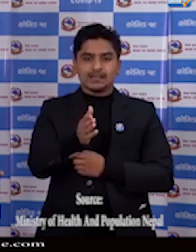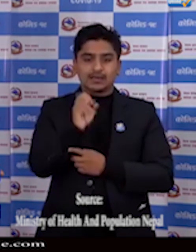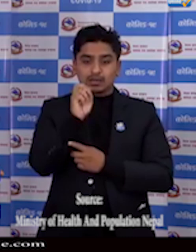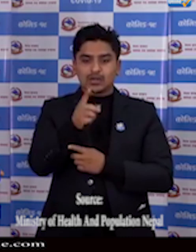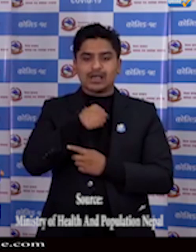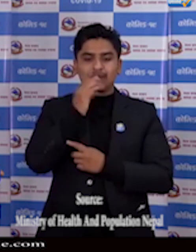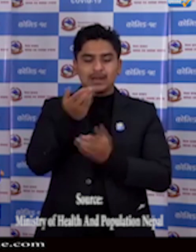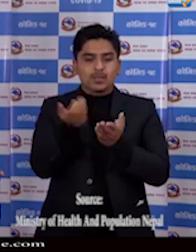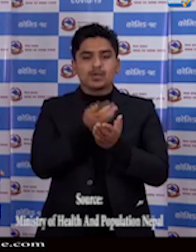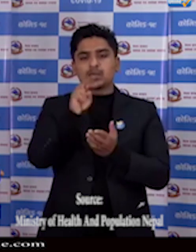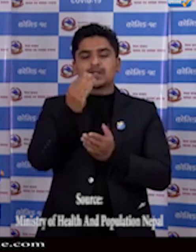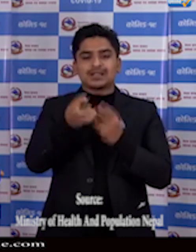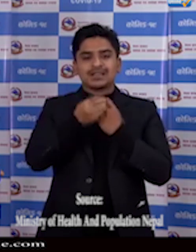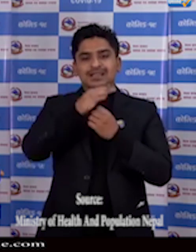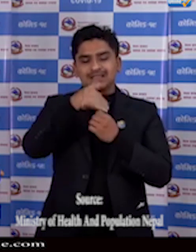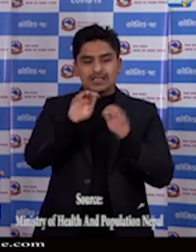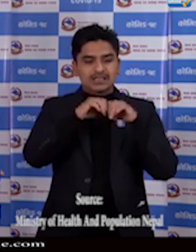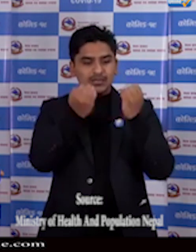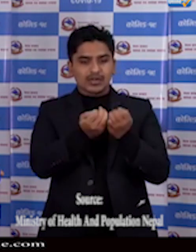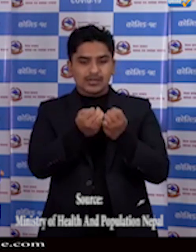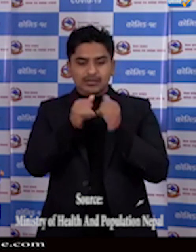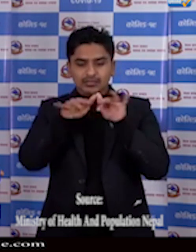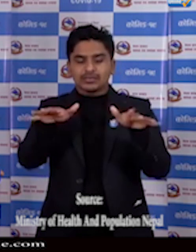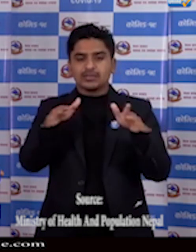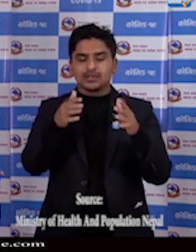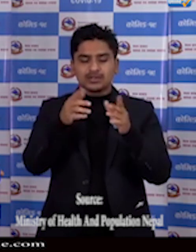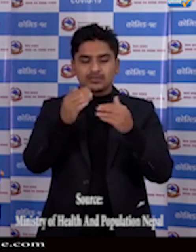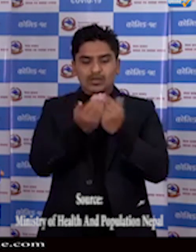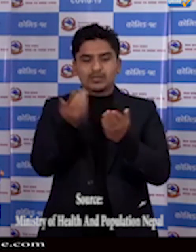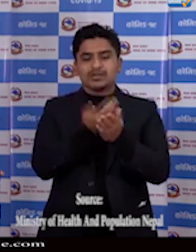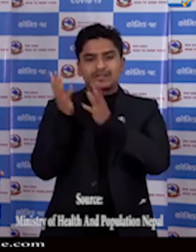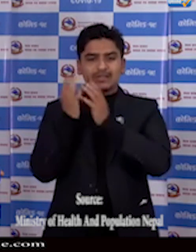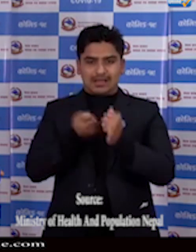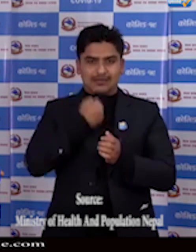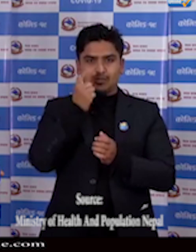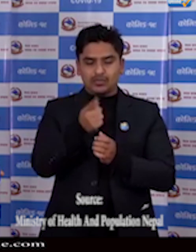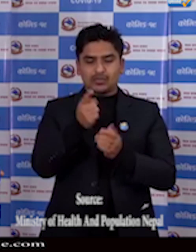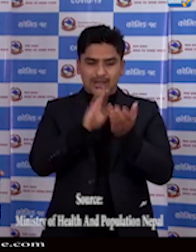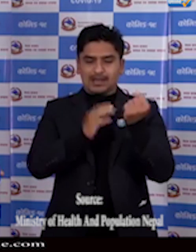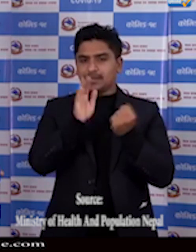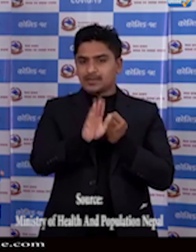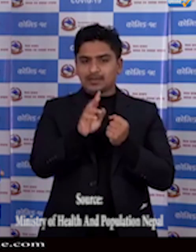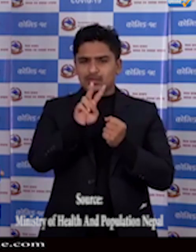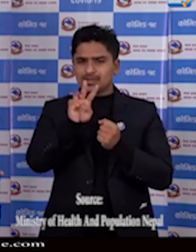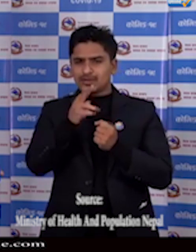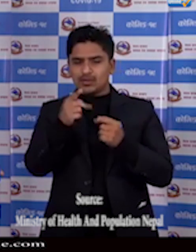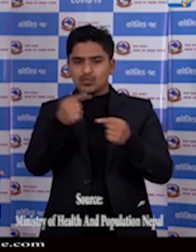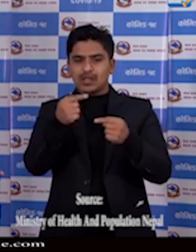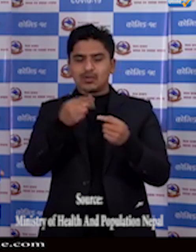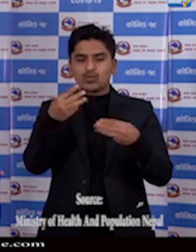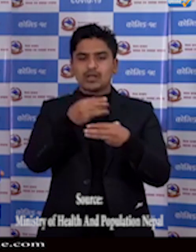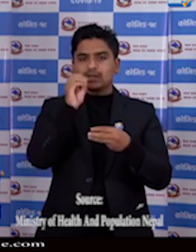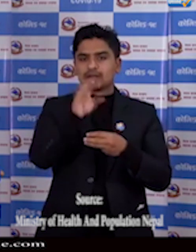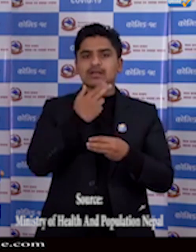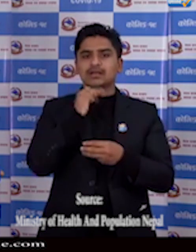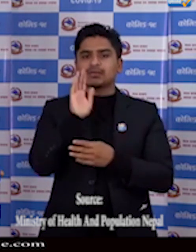तर हामीले बचाउनु पर्नेछ, देशलाई कम्युनिटी ट्रान्समिसनबाट जोगाउने जिम्मा पनि हाम्रो हो र हाम्रो हातमा छ त्यो कुरा। किन भन्दा मैले दुई चारवटा इक्जाम्पलहरू पेस गर्न